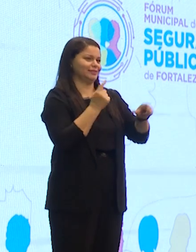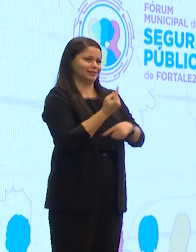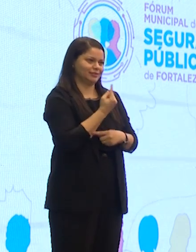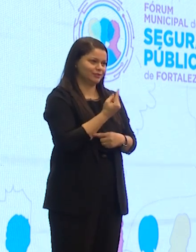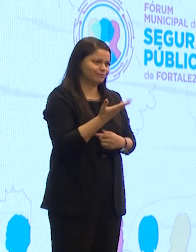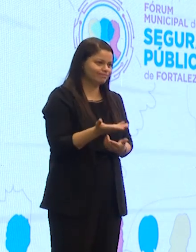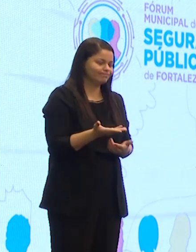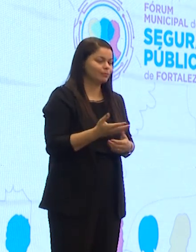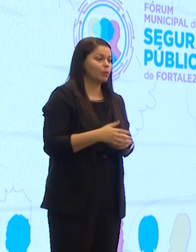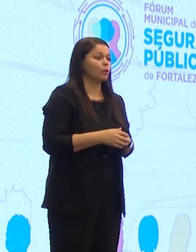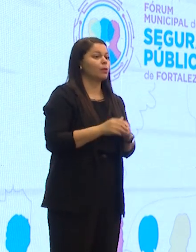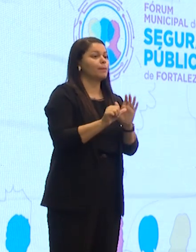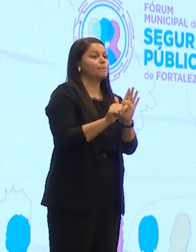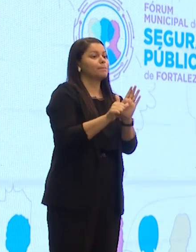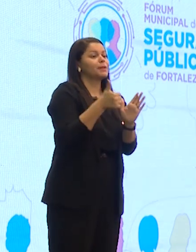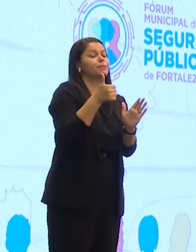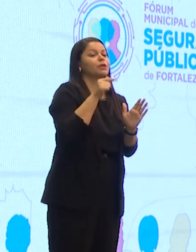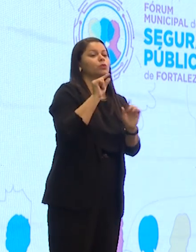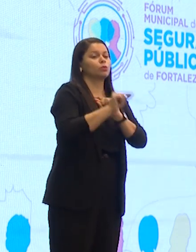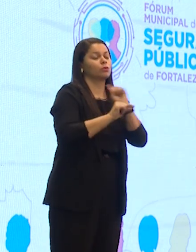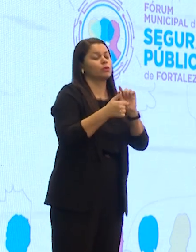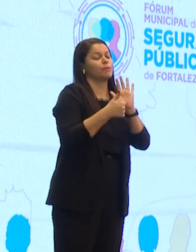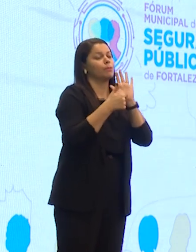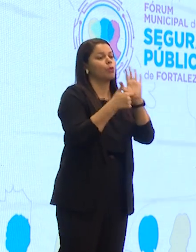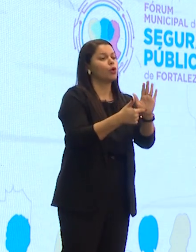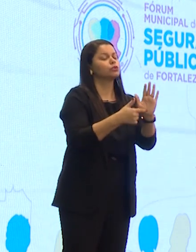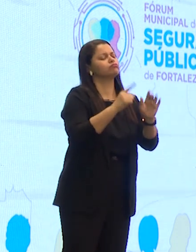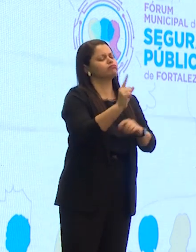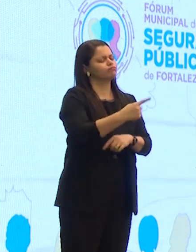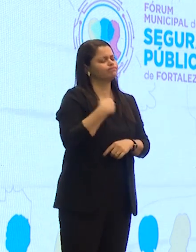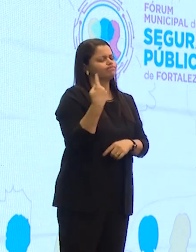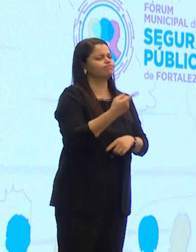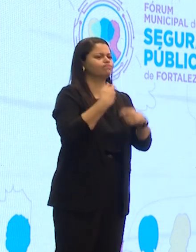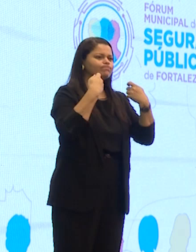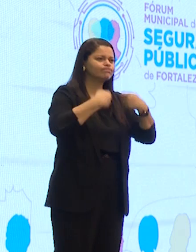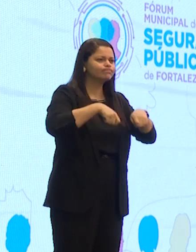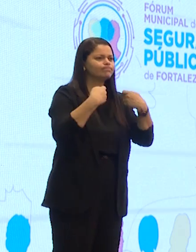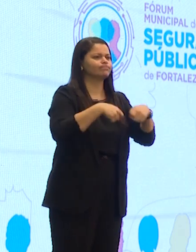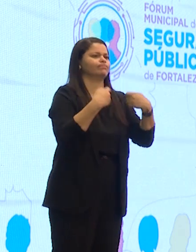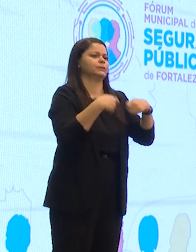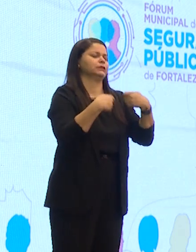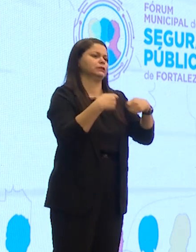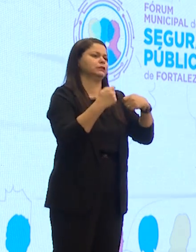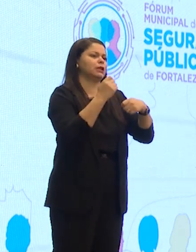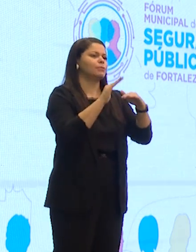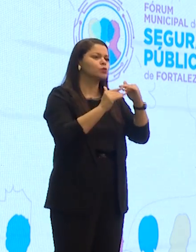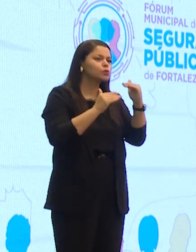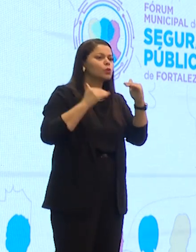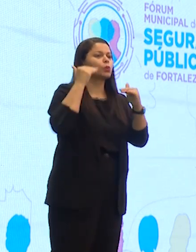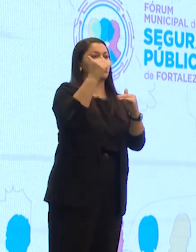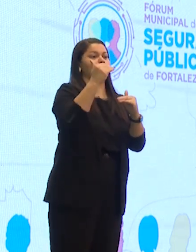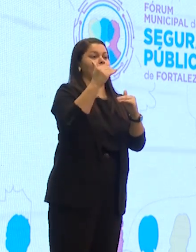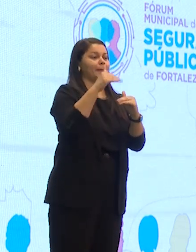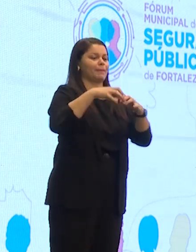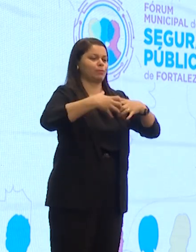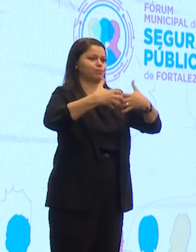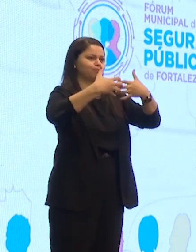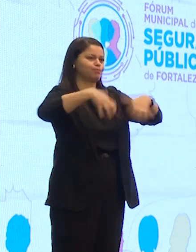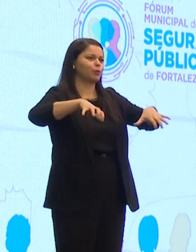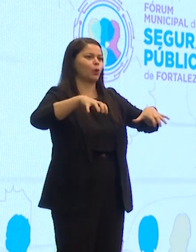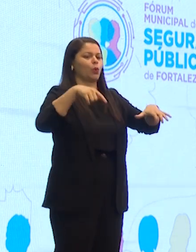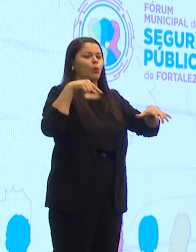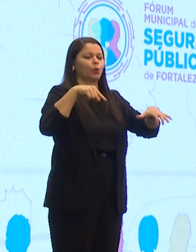primeira questão que eu coloco a vocês é: nós precisamos superar essa polarização, que é a palavra da moda, entre